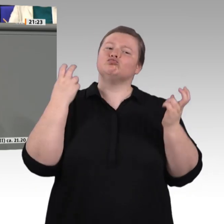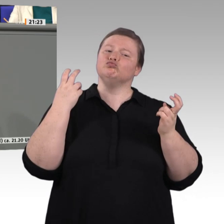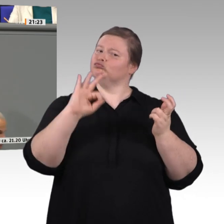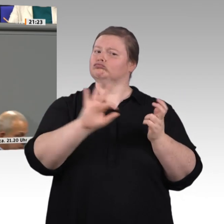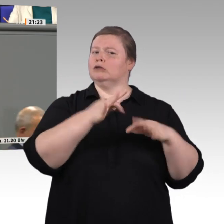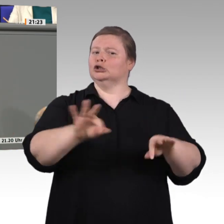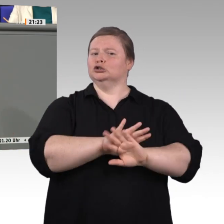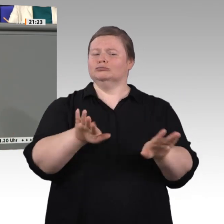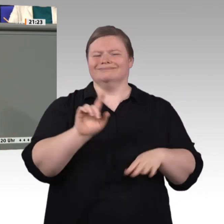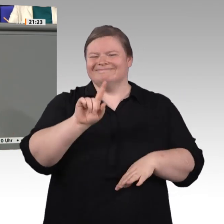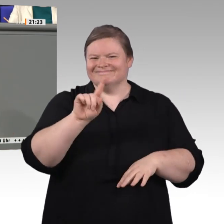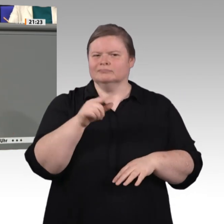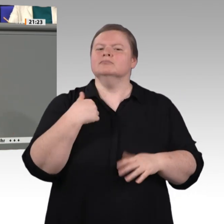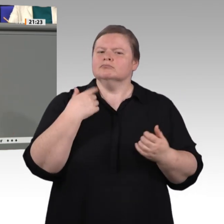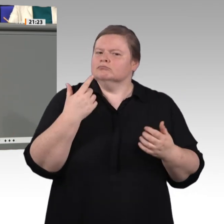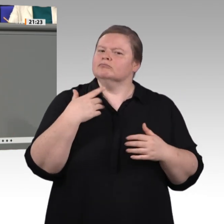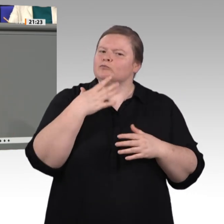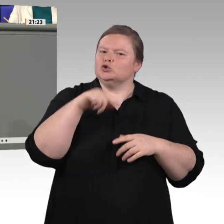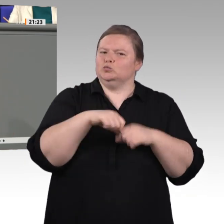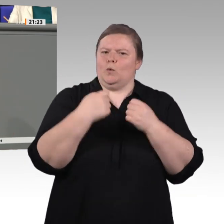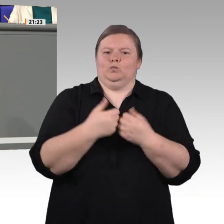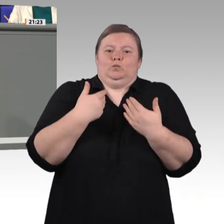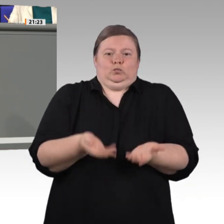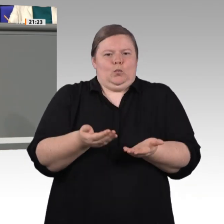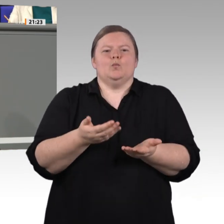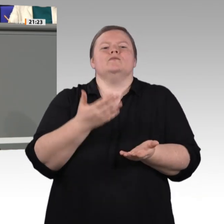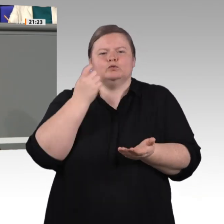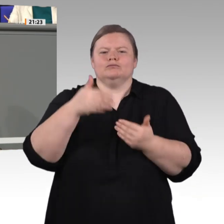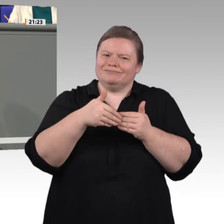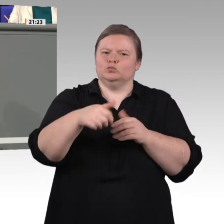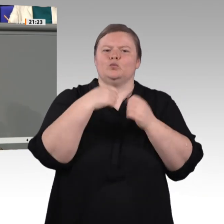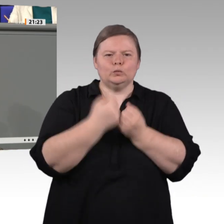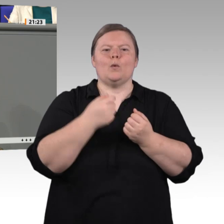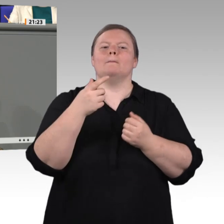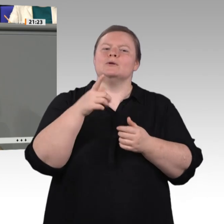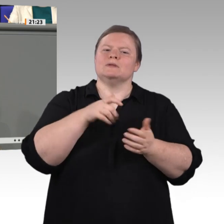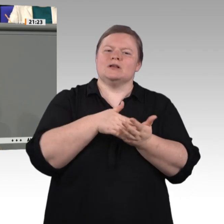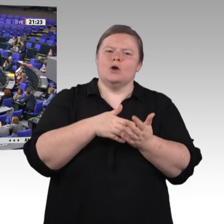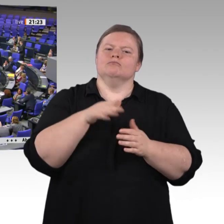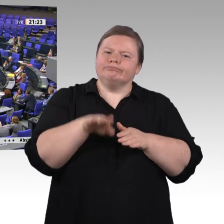verbessern. Das ist der Anspruch der SPD-Fraktion und den werden wir genauso verwirklichen.